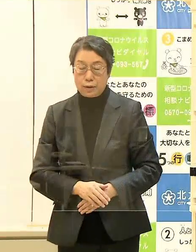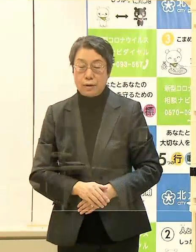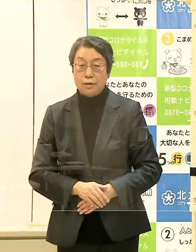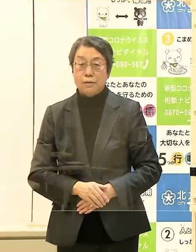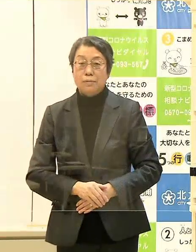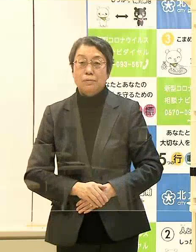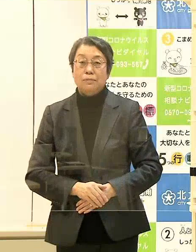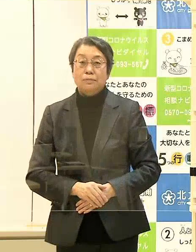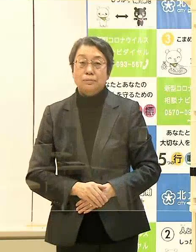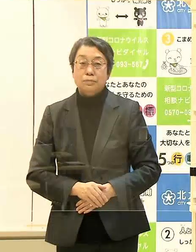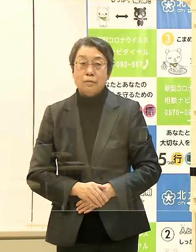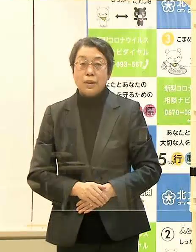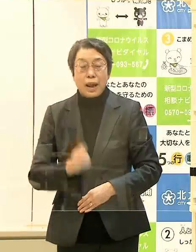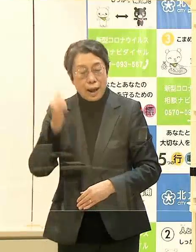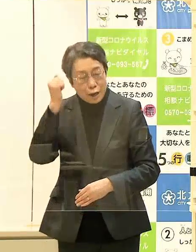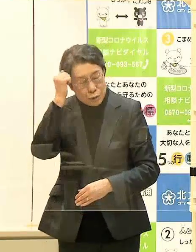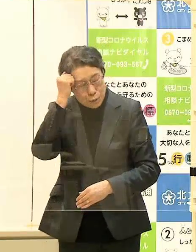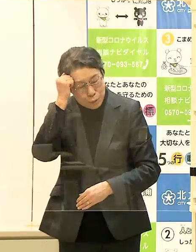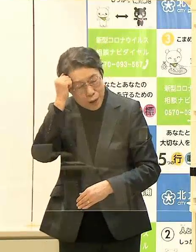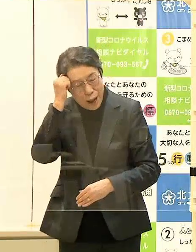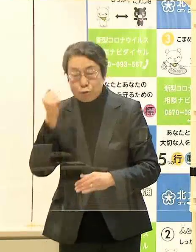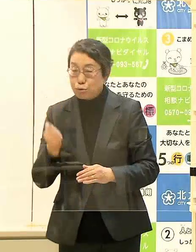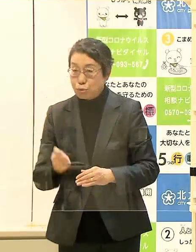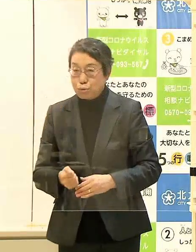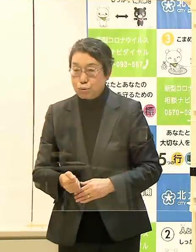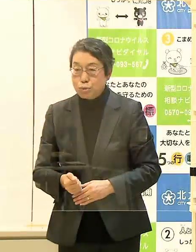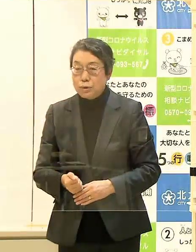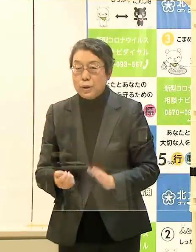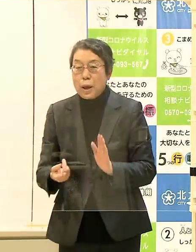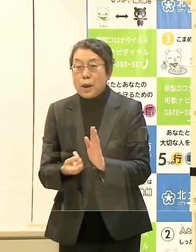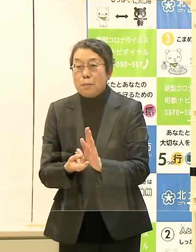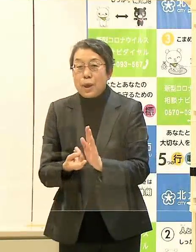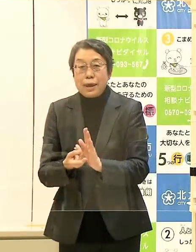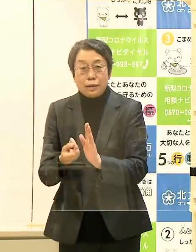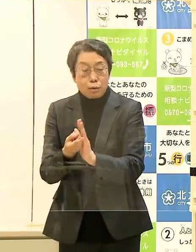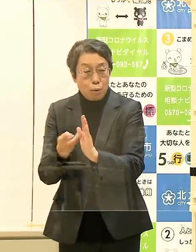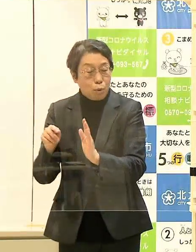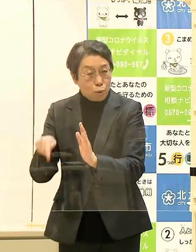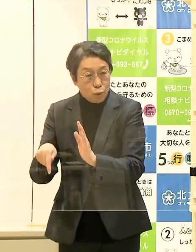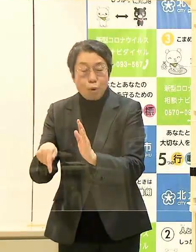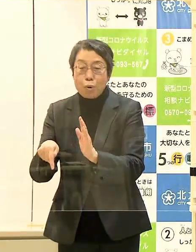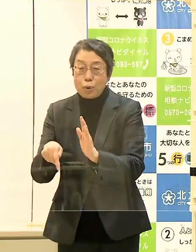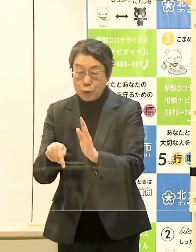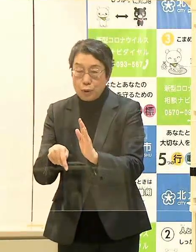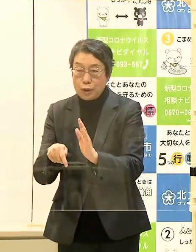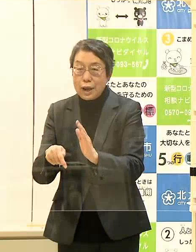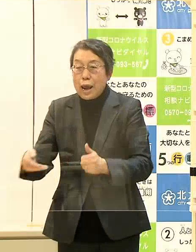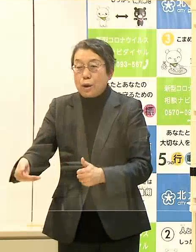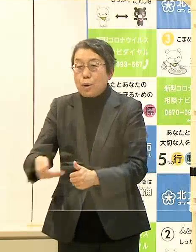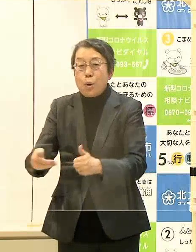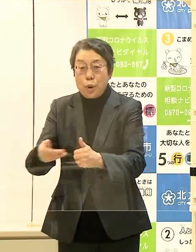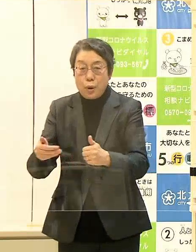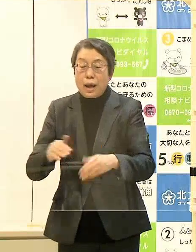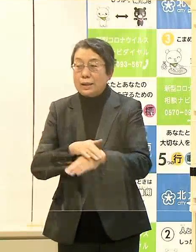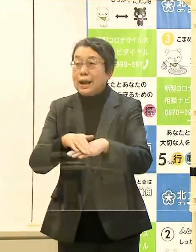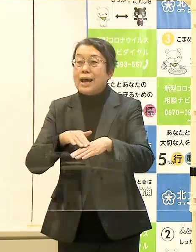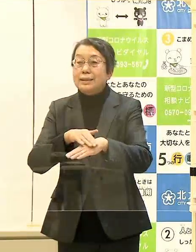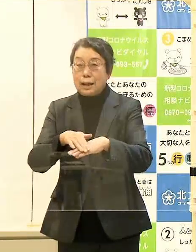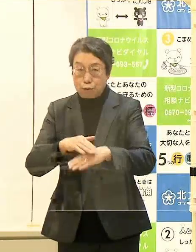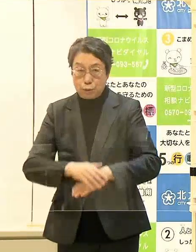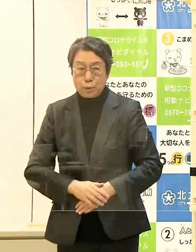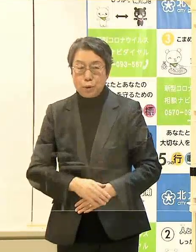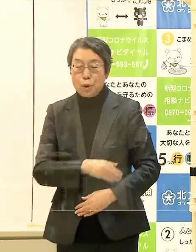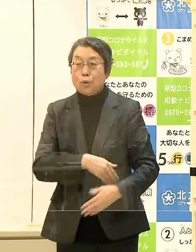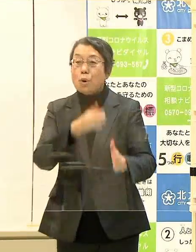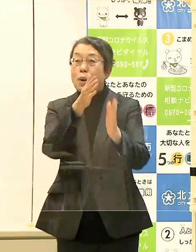て宿泊料用を含めた医療提供体制の充実が不可欠でありますこので複合型